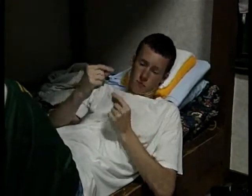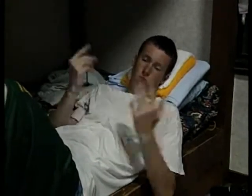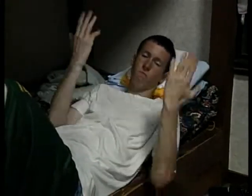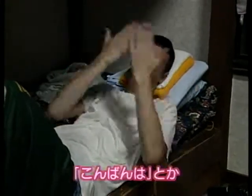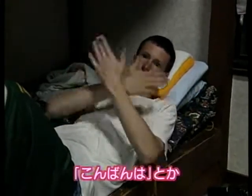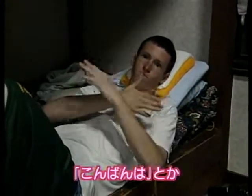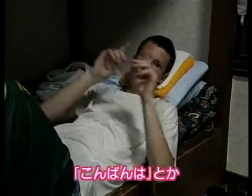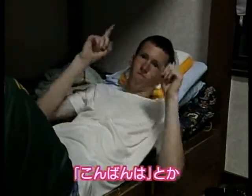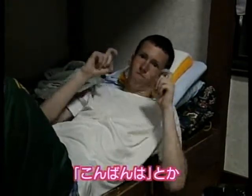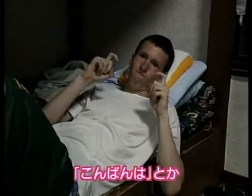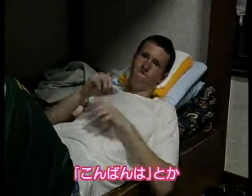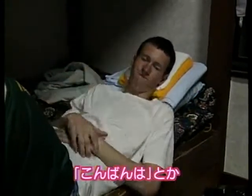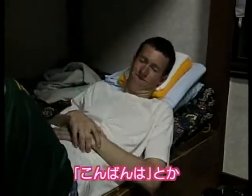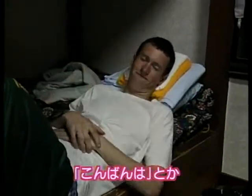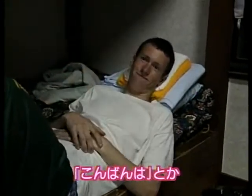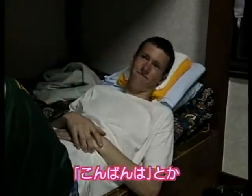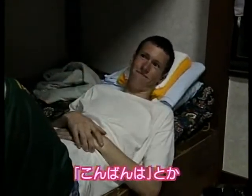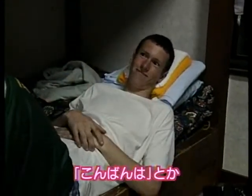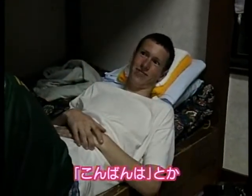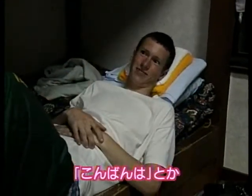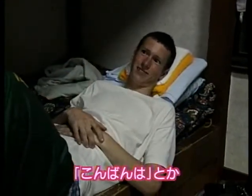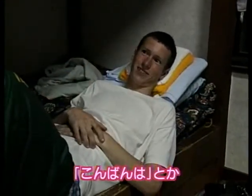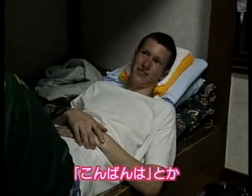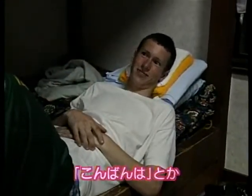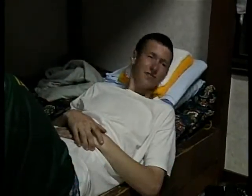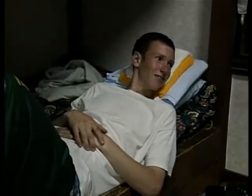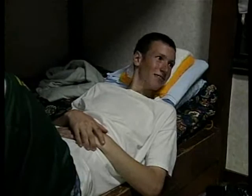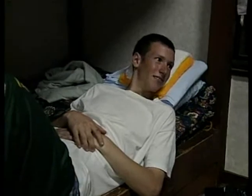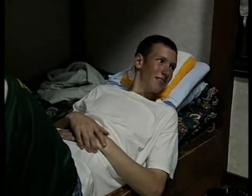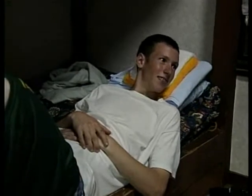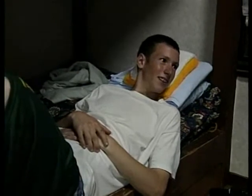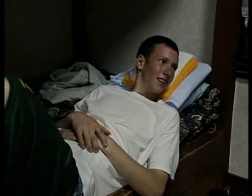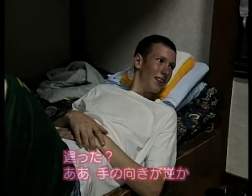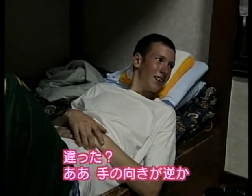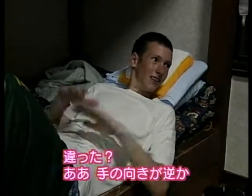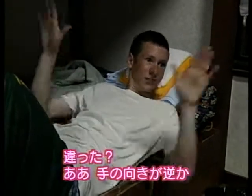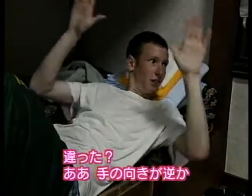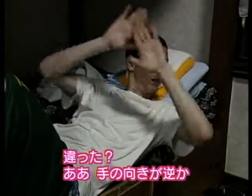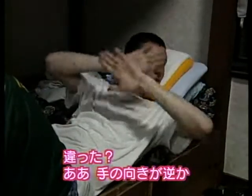あとは、こんばんはかな、覚えてほしいね。あと、